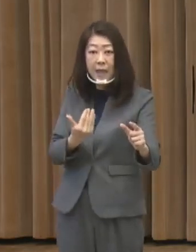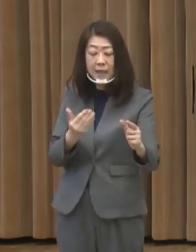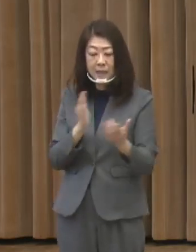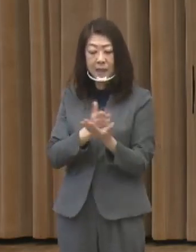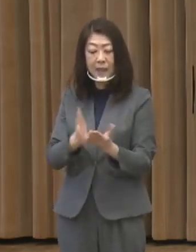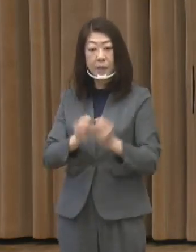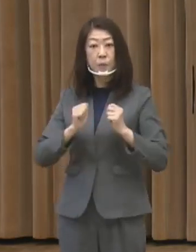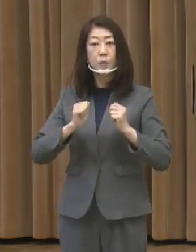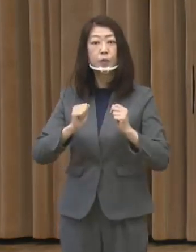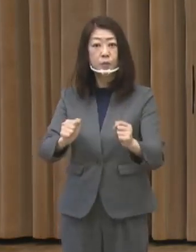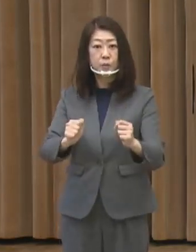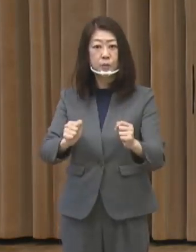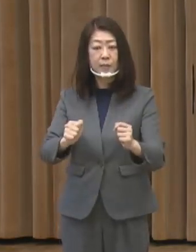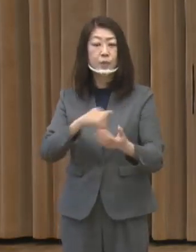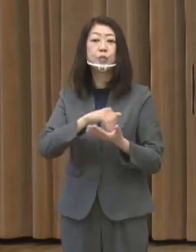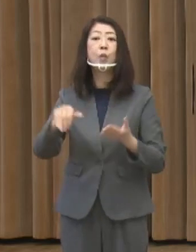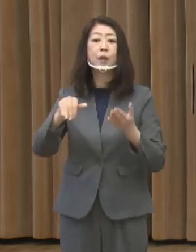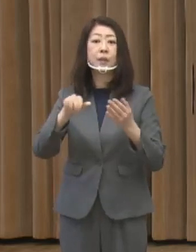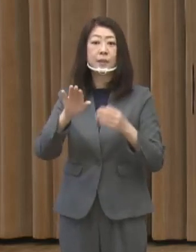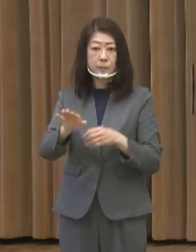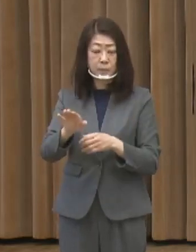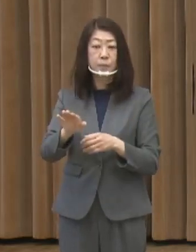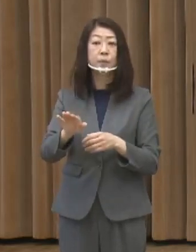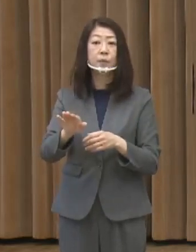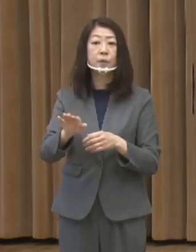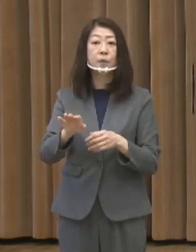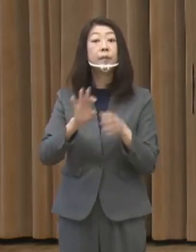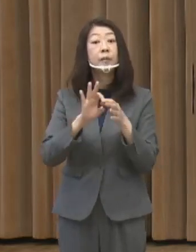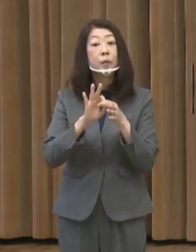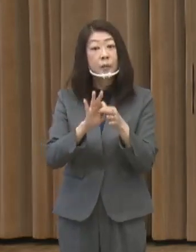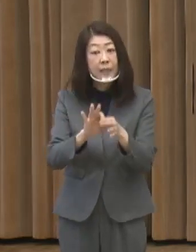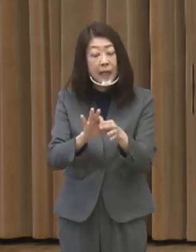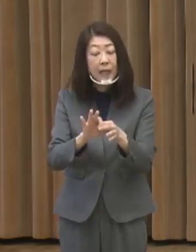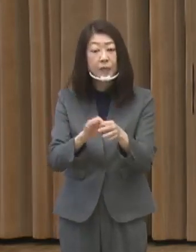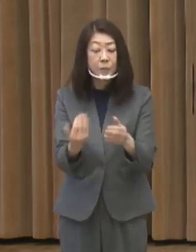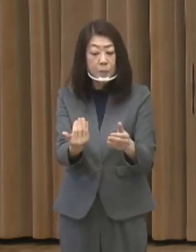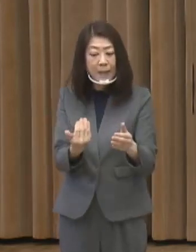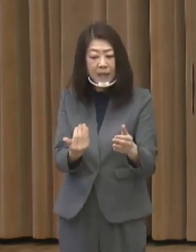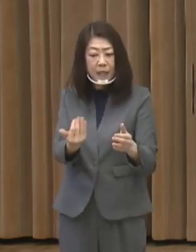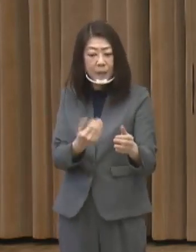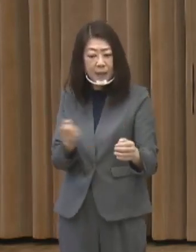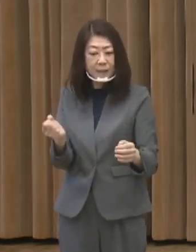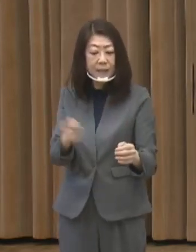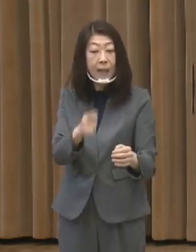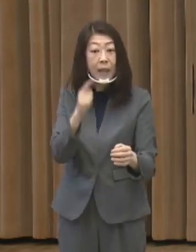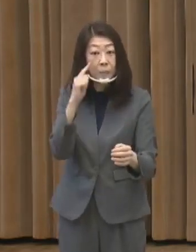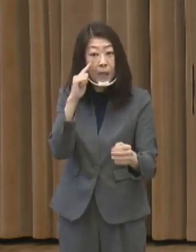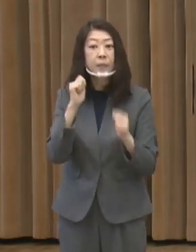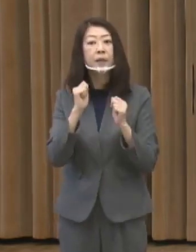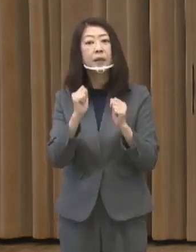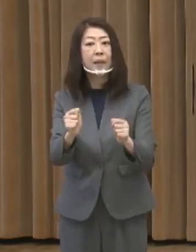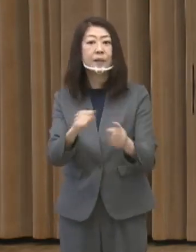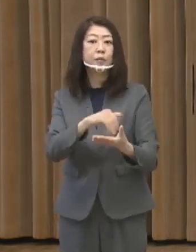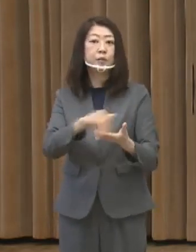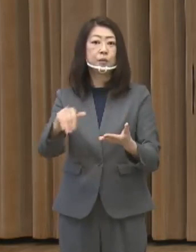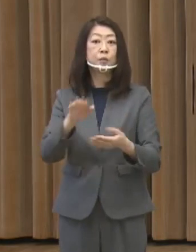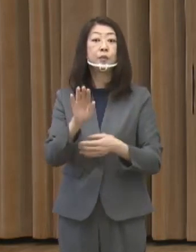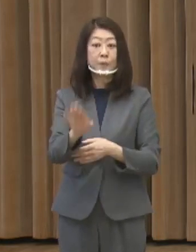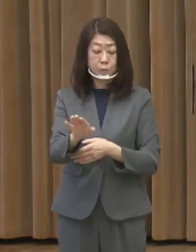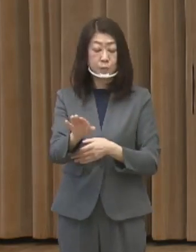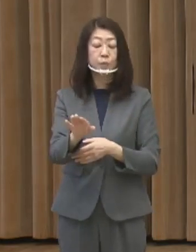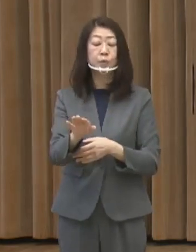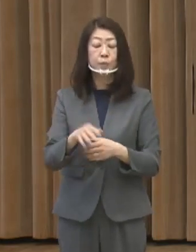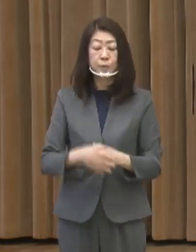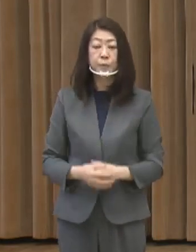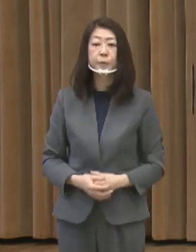させていただいたつもりでありますので、若干こう前にというんでしょうか、で実際措置に移行